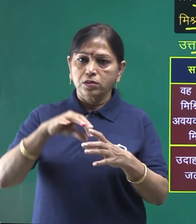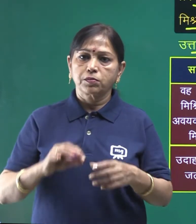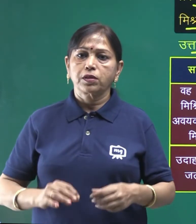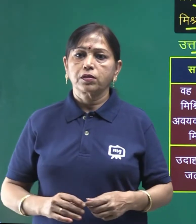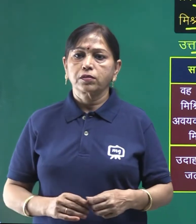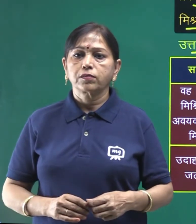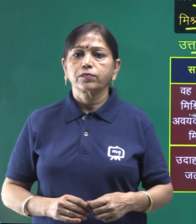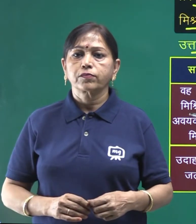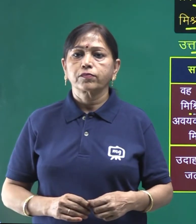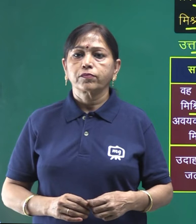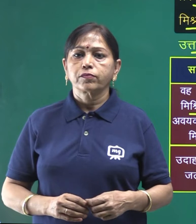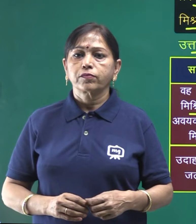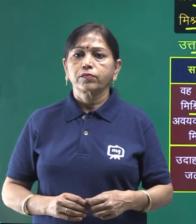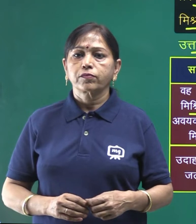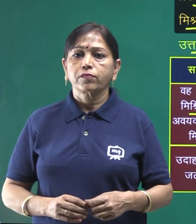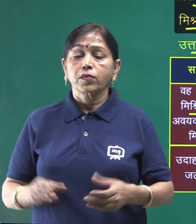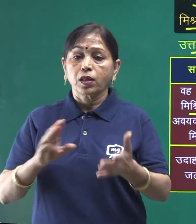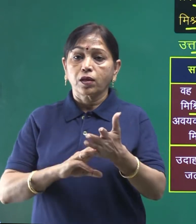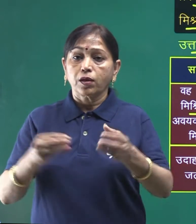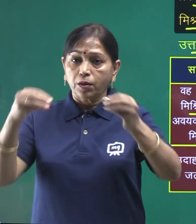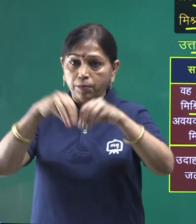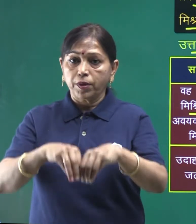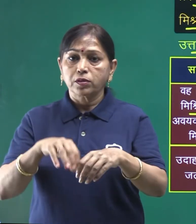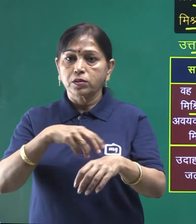जिसमें मिश्रित पदार्थों के